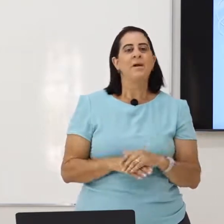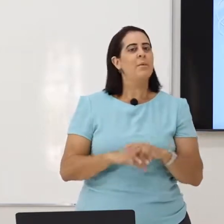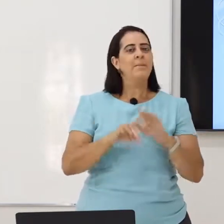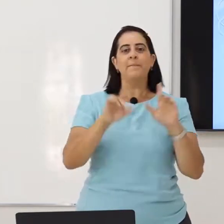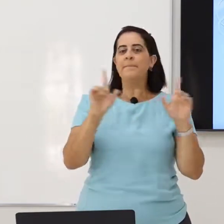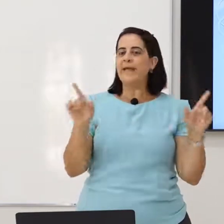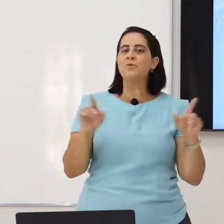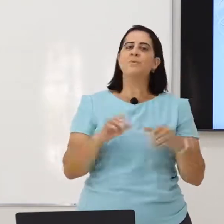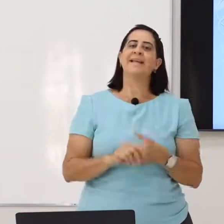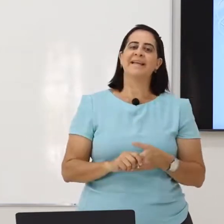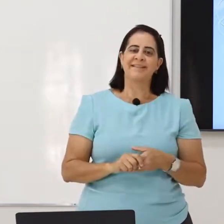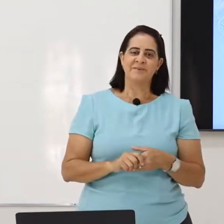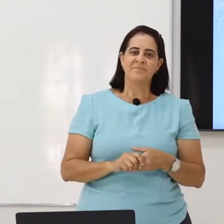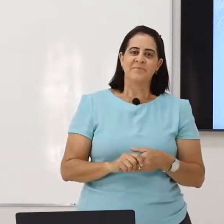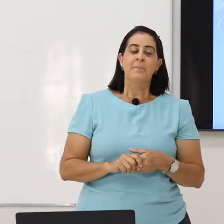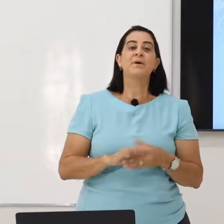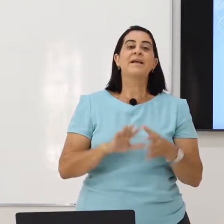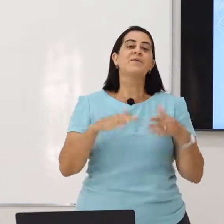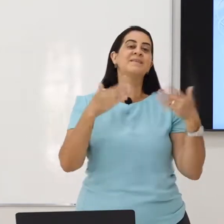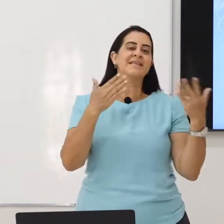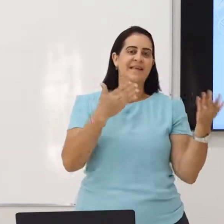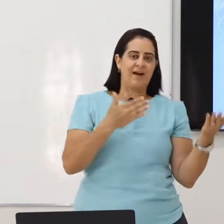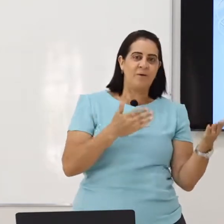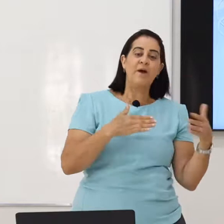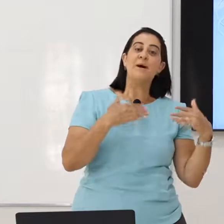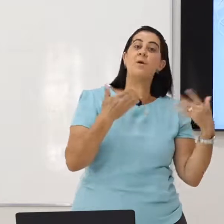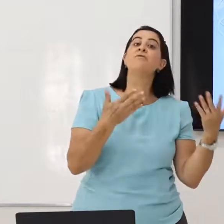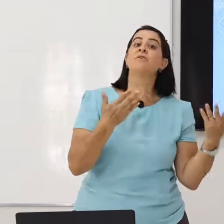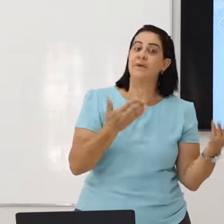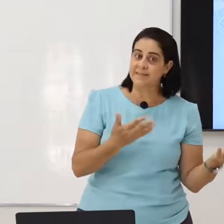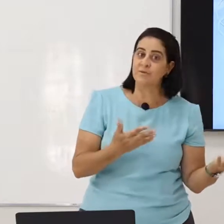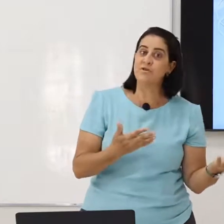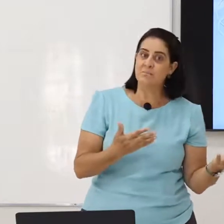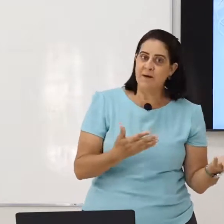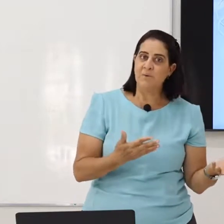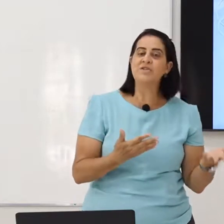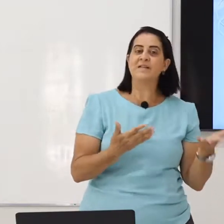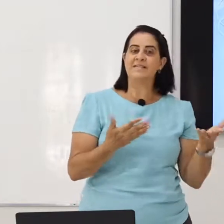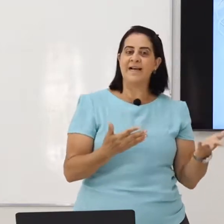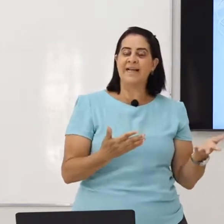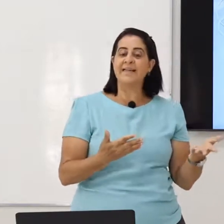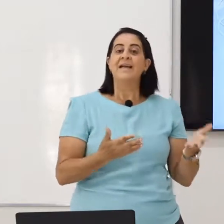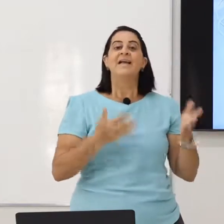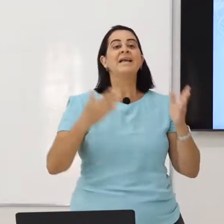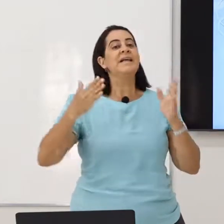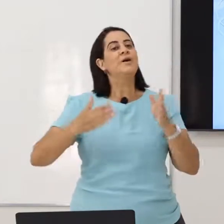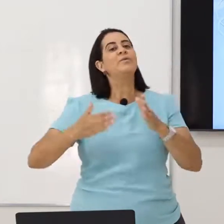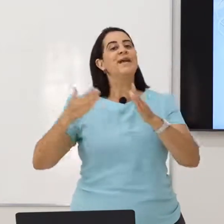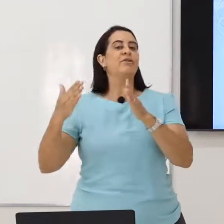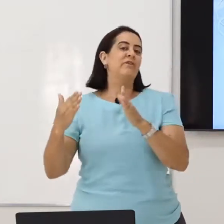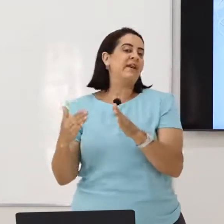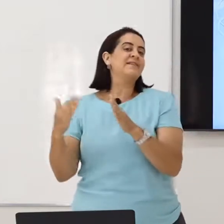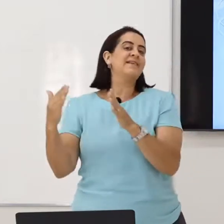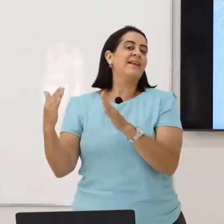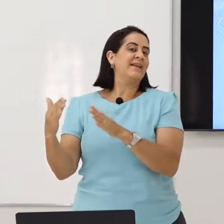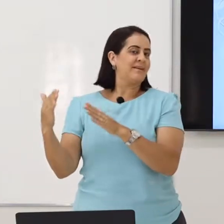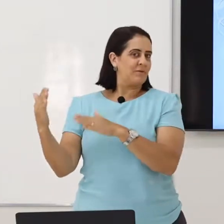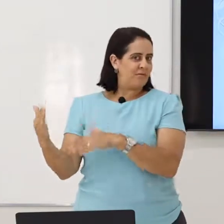Com nenhuma letra. Porque um sinal é uma configuração de mão utilizada que não tem referência à letra do